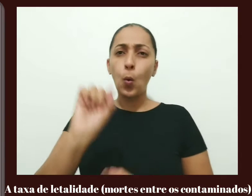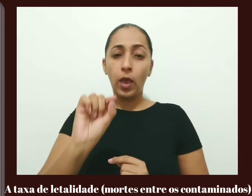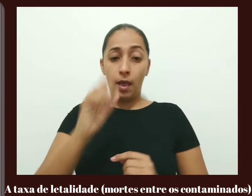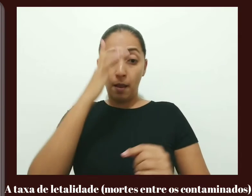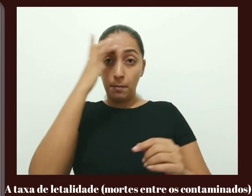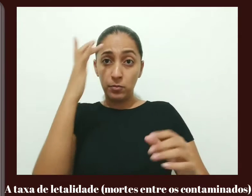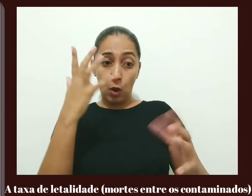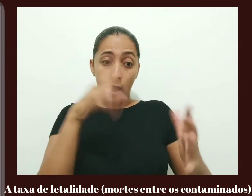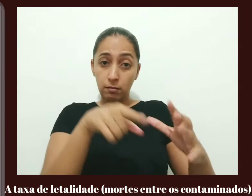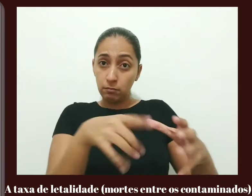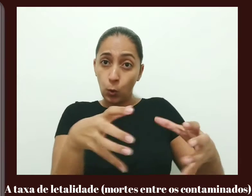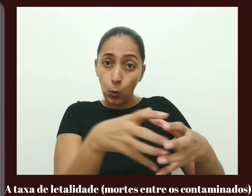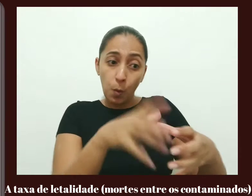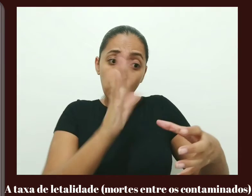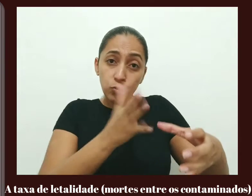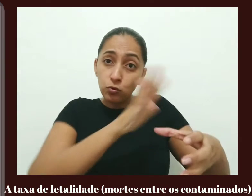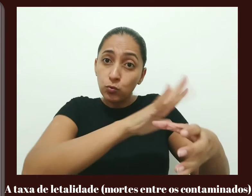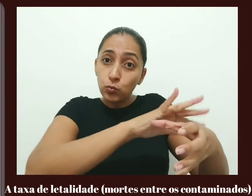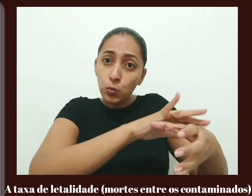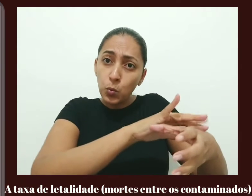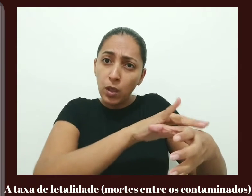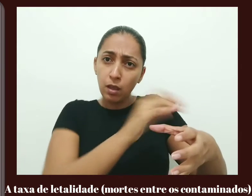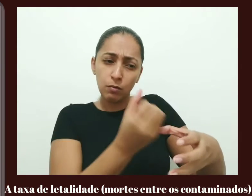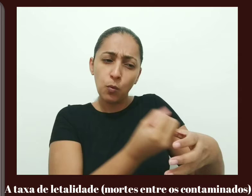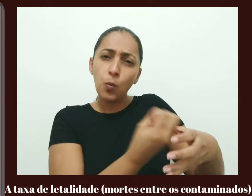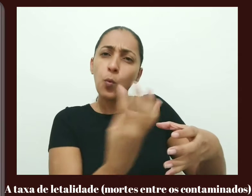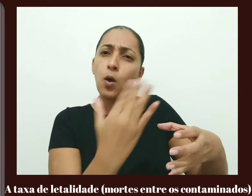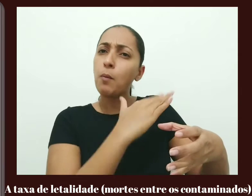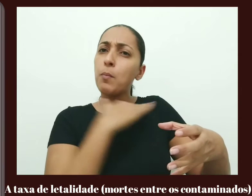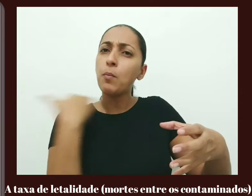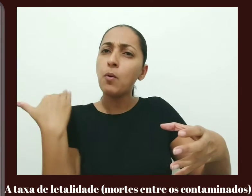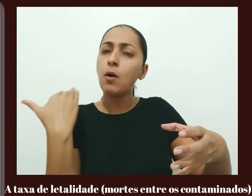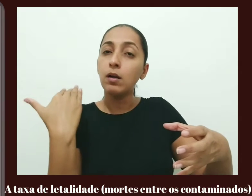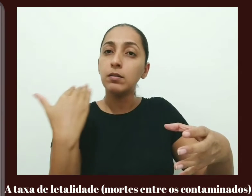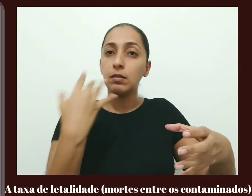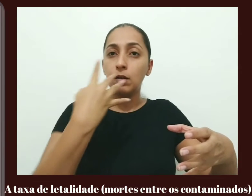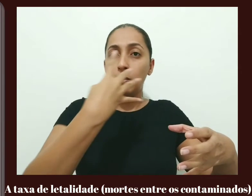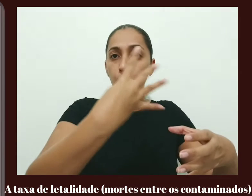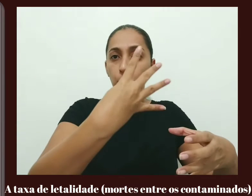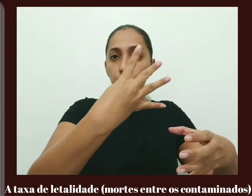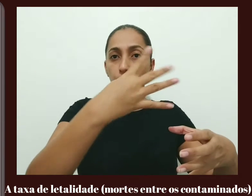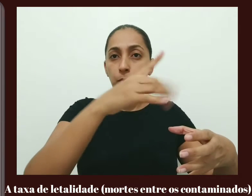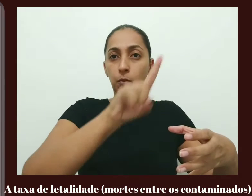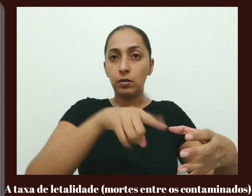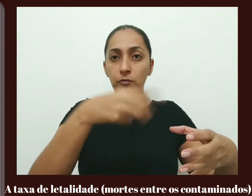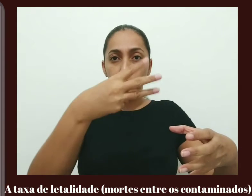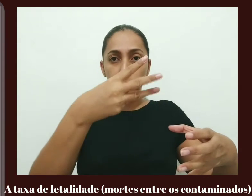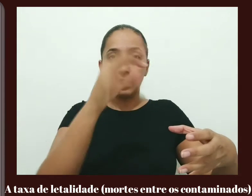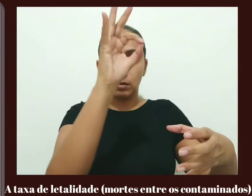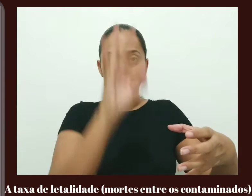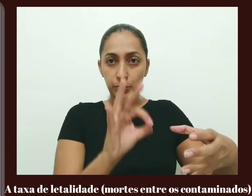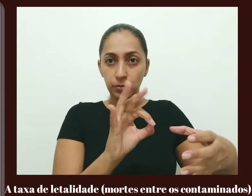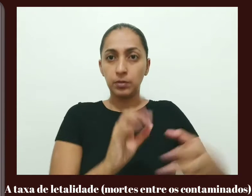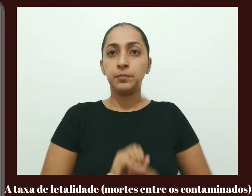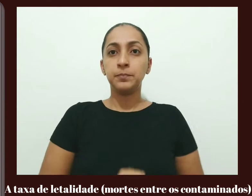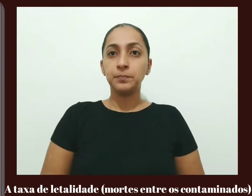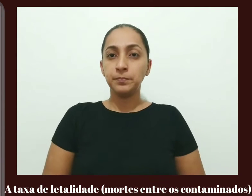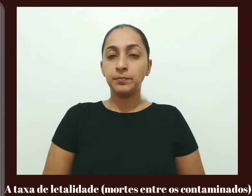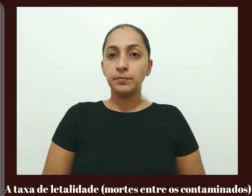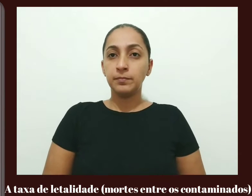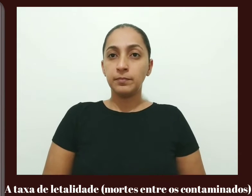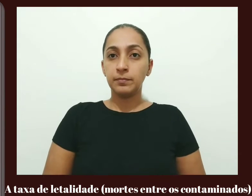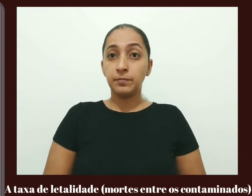letalidade, mortes entre as pessoas contaminadas, está em